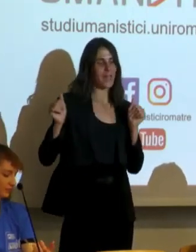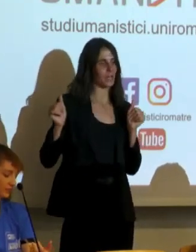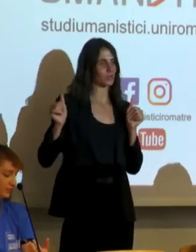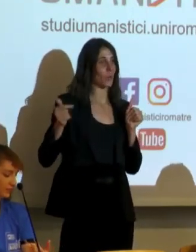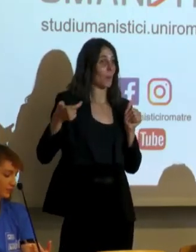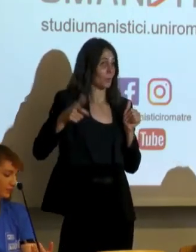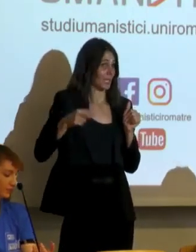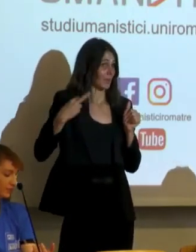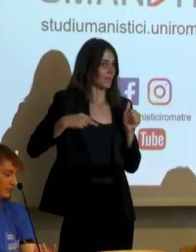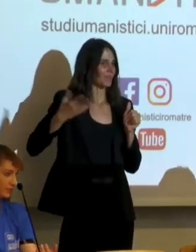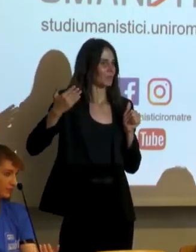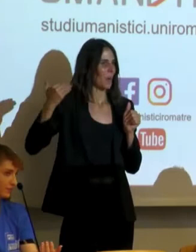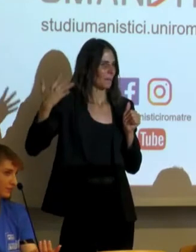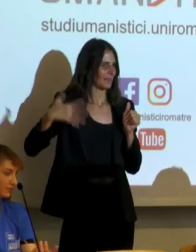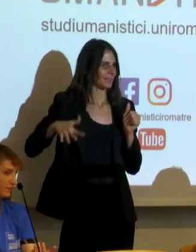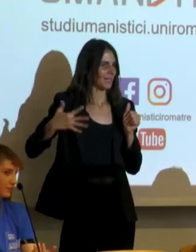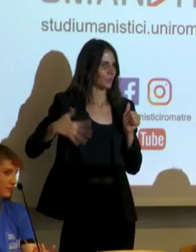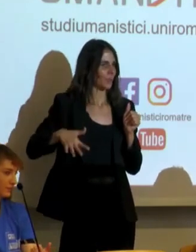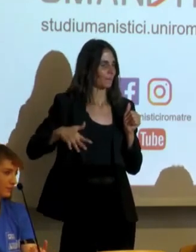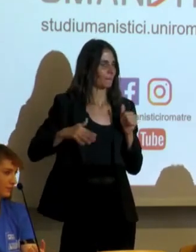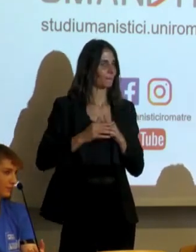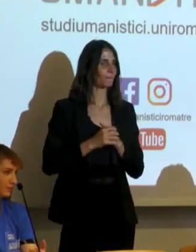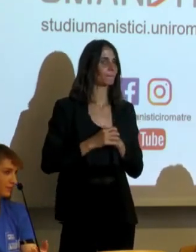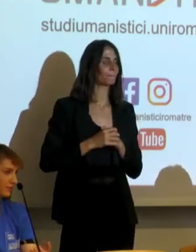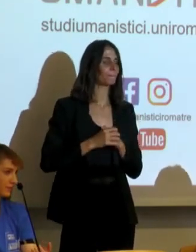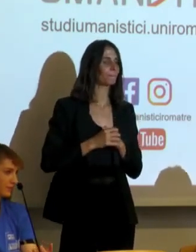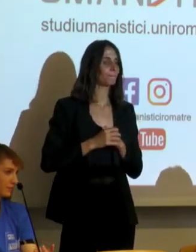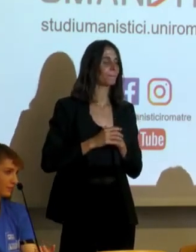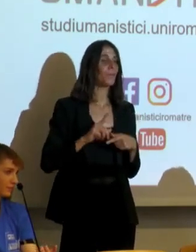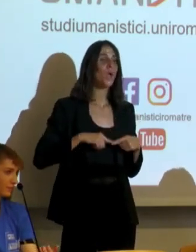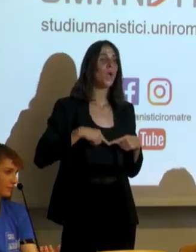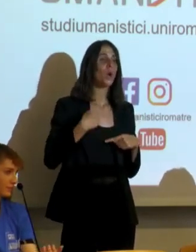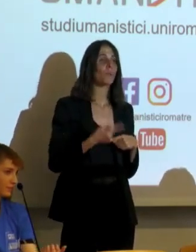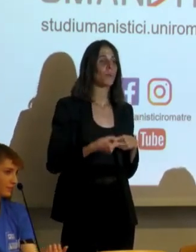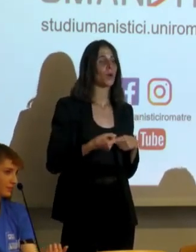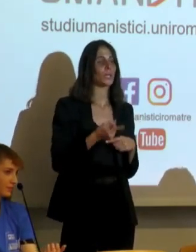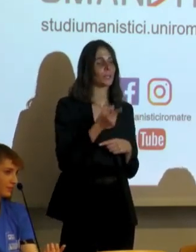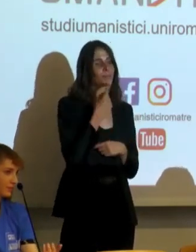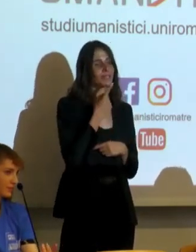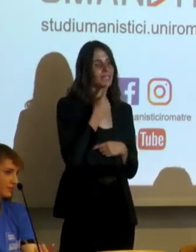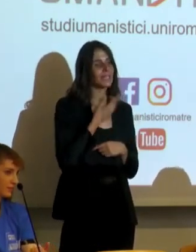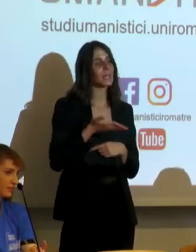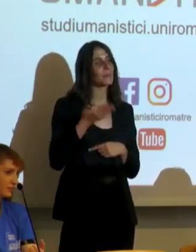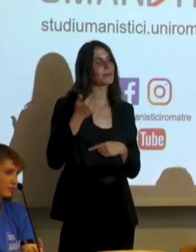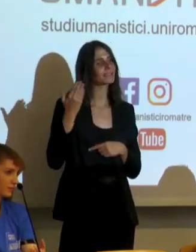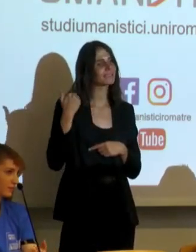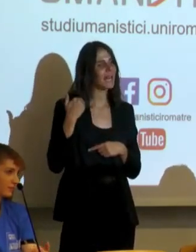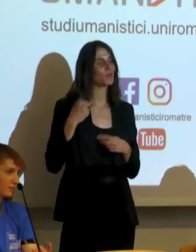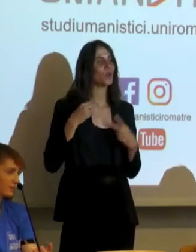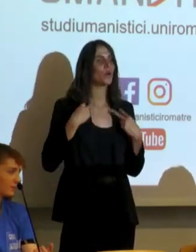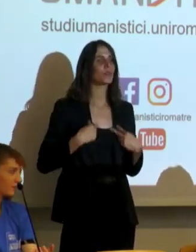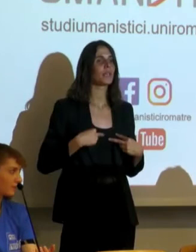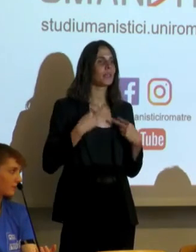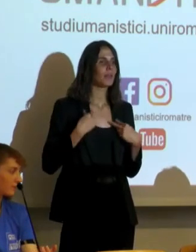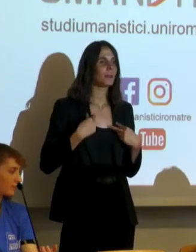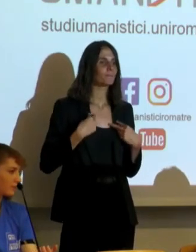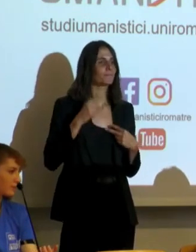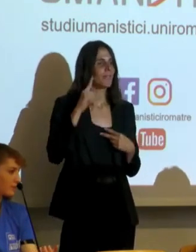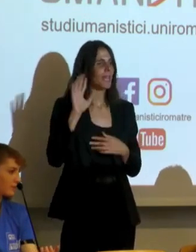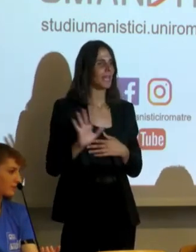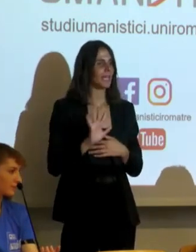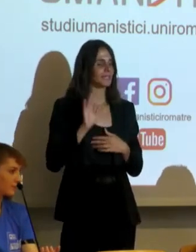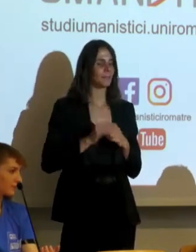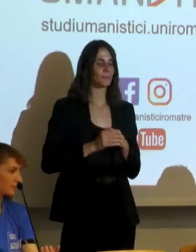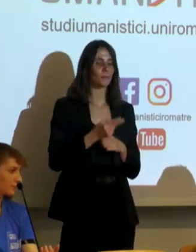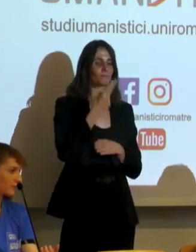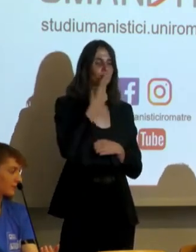passato ed eventualmente anche oggi. E poi coloro che si muovevano nel passato, perché c'è stato il nazismo, come